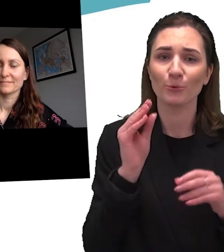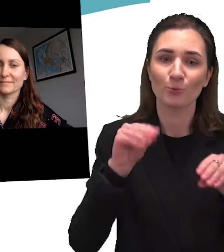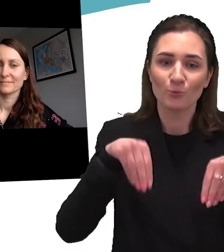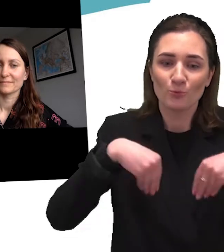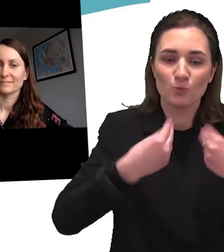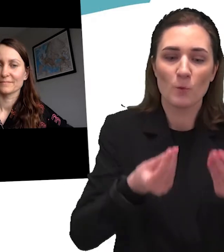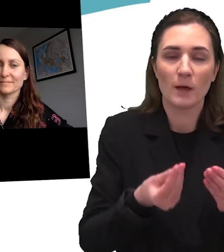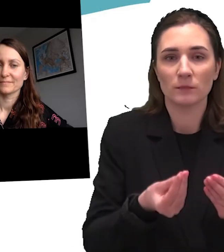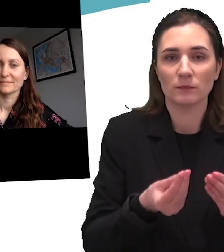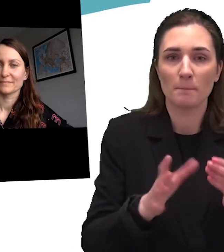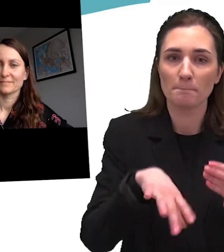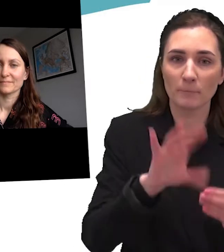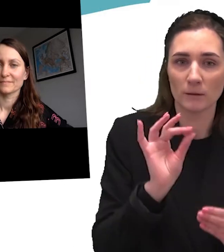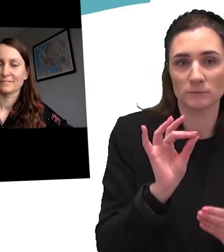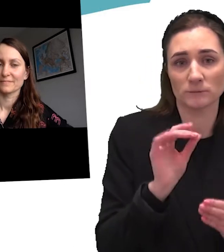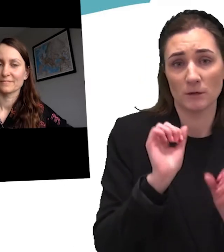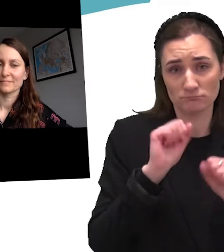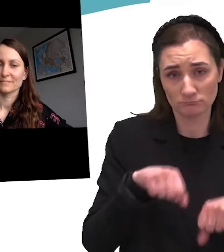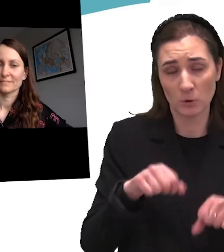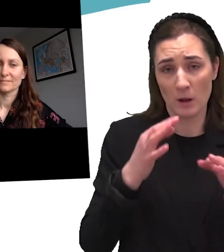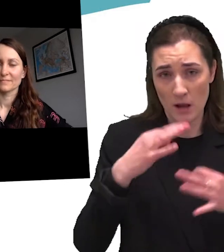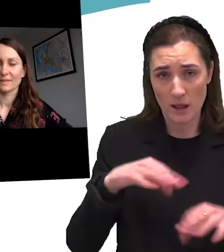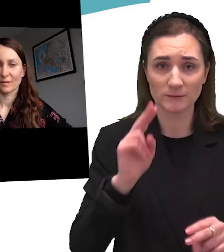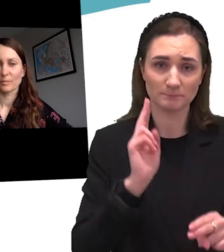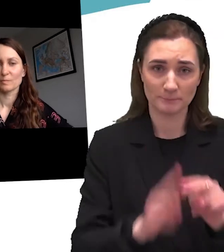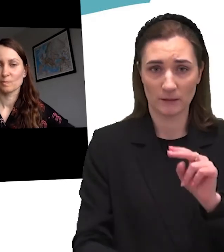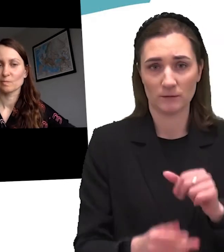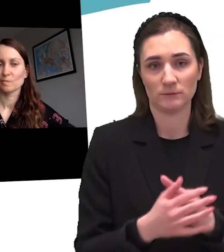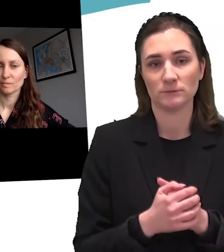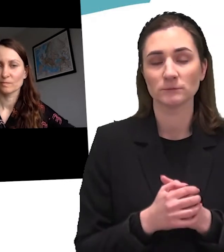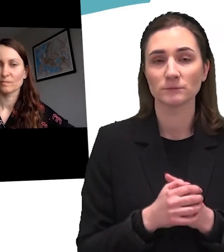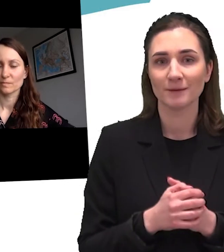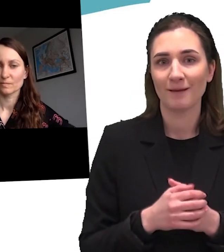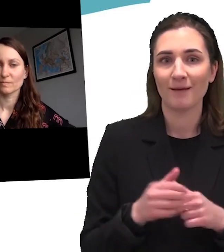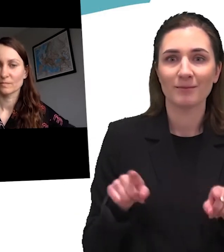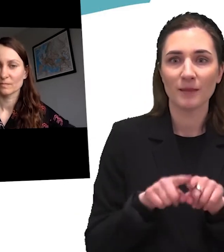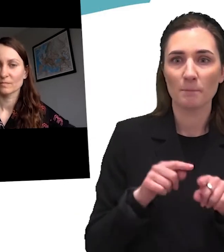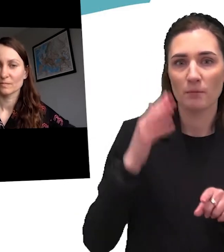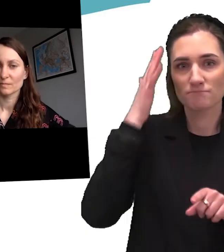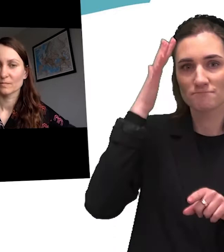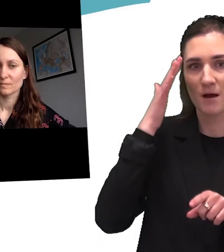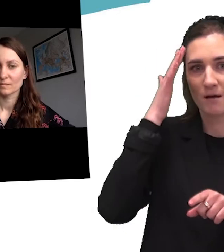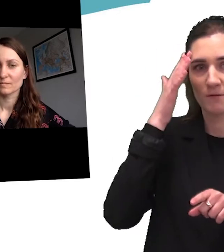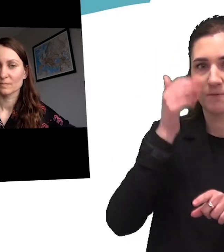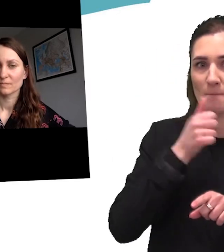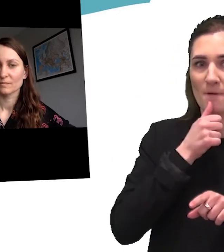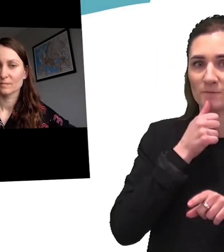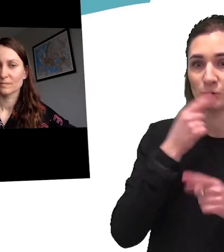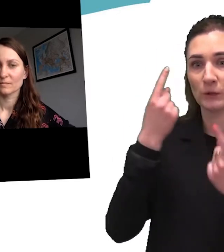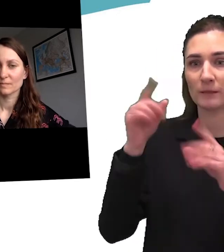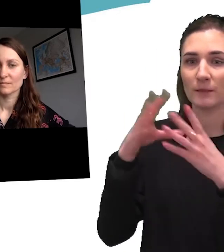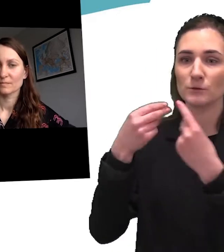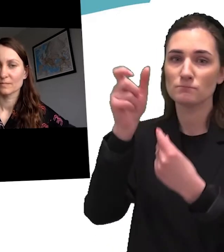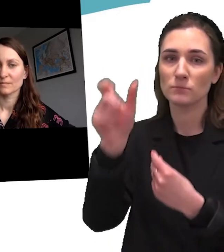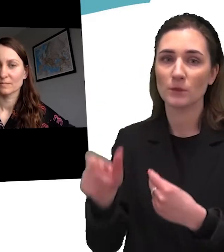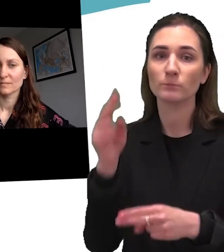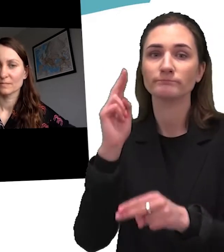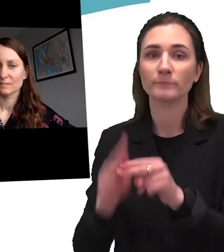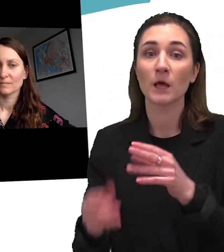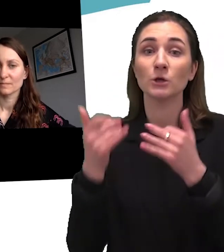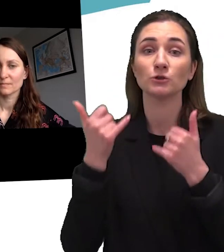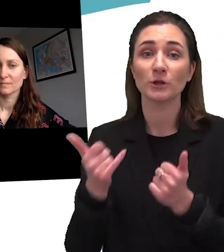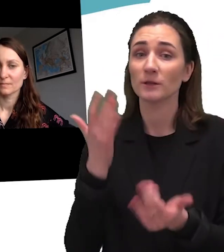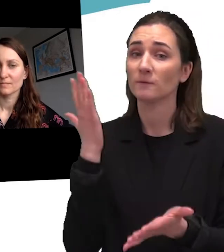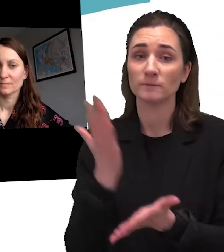labiau įsitraukti, kad tas vaikas irgi spręstų. Nes būtų pagalvoti iš savo pusės, įsivaizduokit dabar jūsų